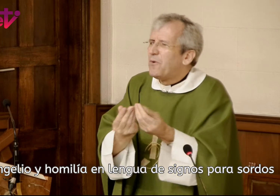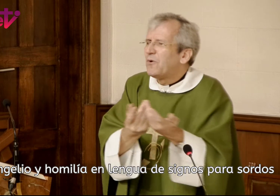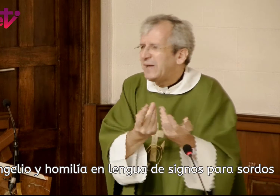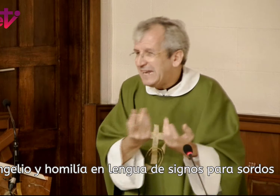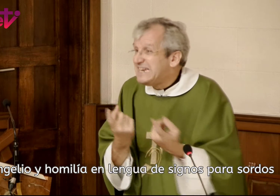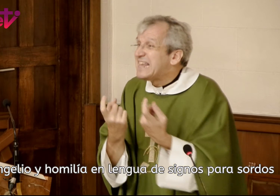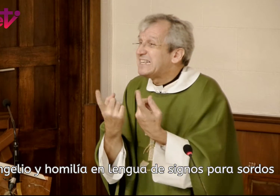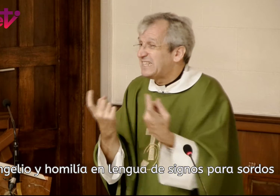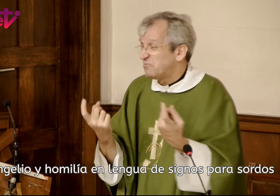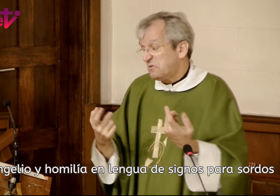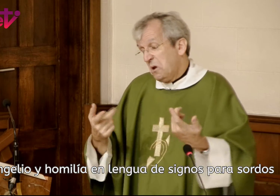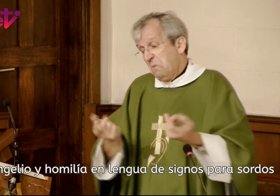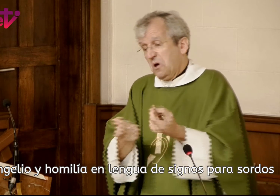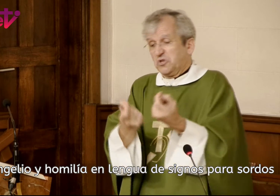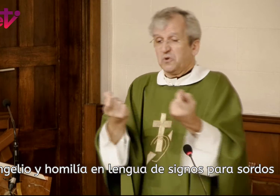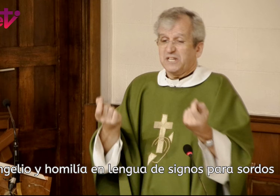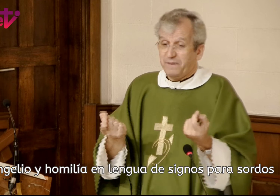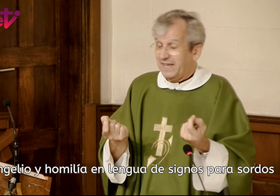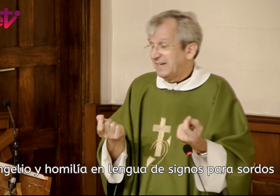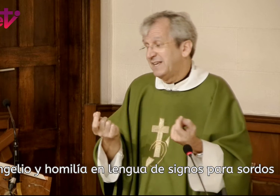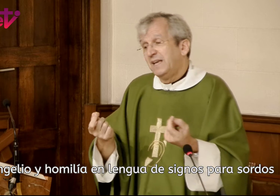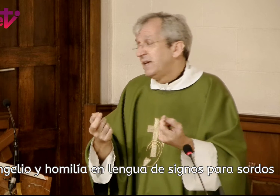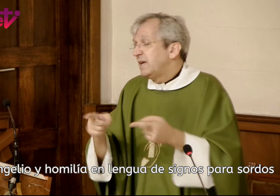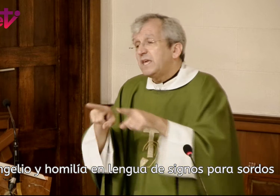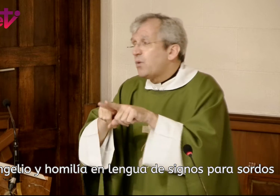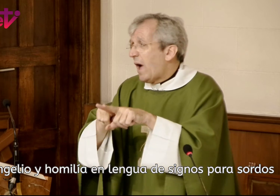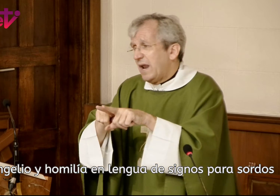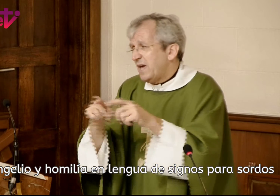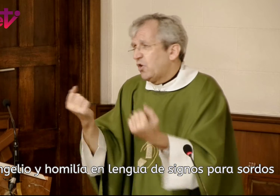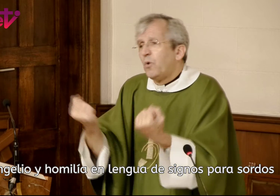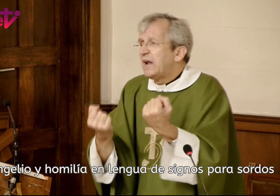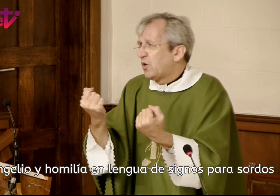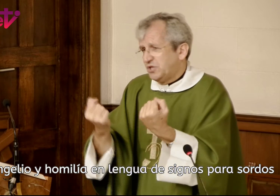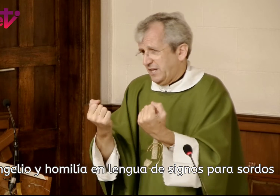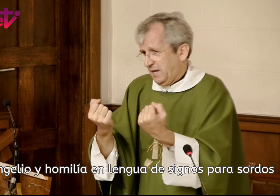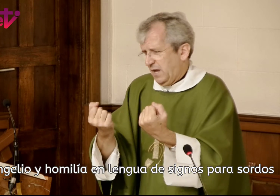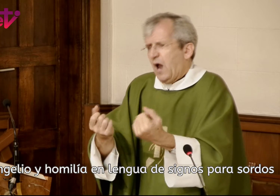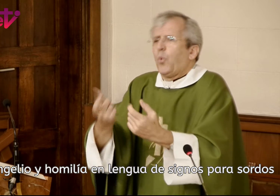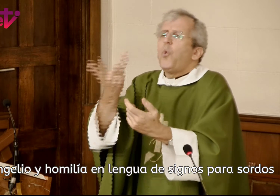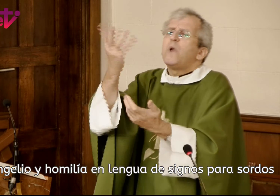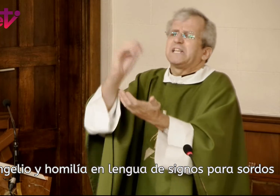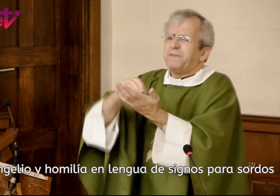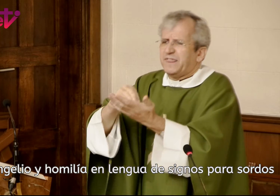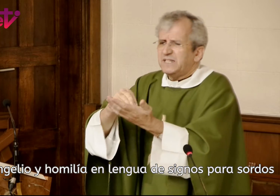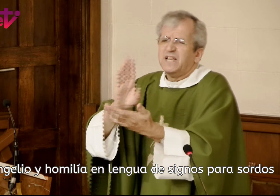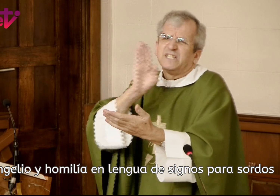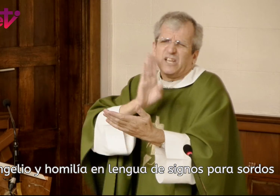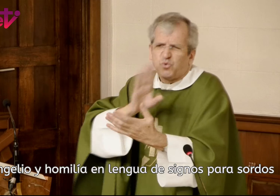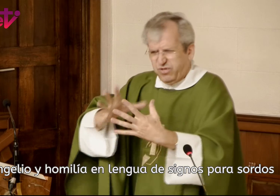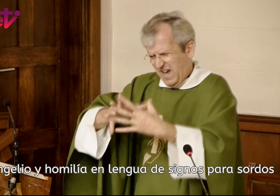poco necesitamos. No, son cosas pequeñas. Igual, como el coche, algunas veces se ensucia